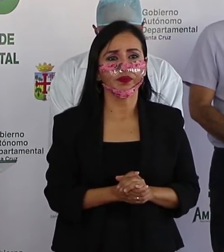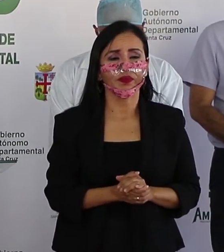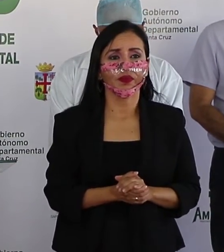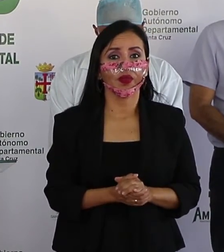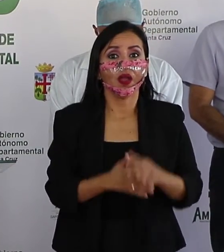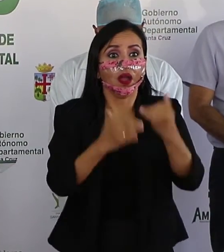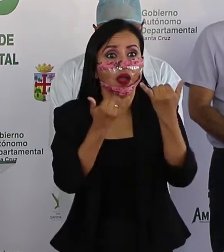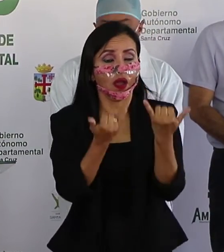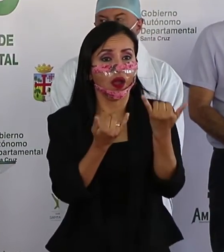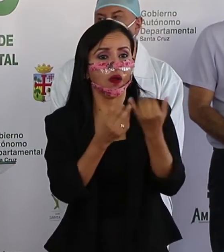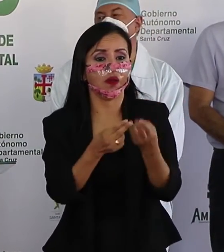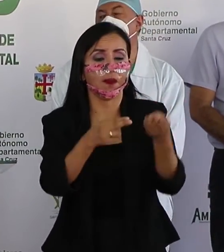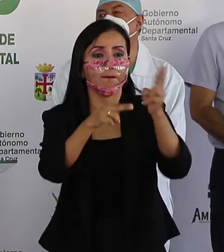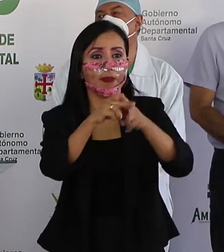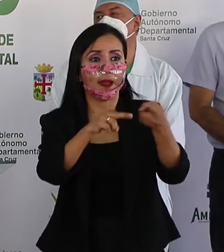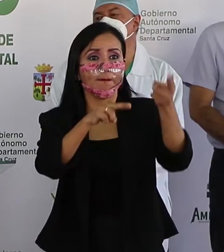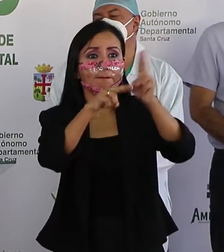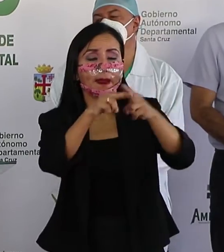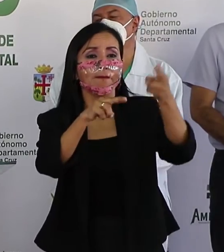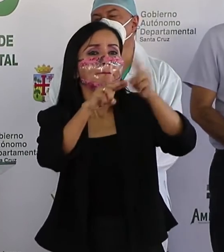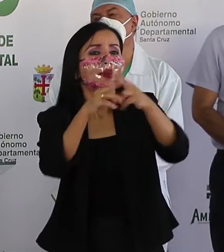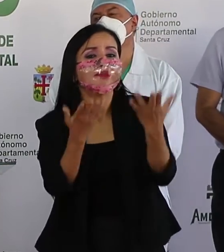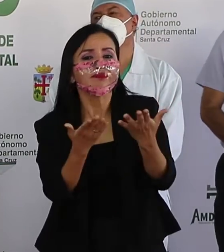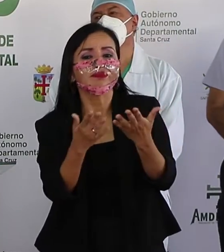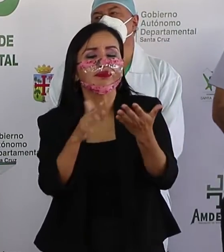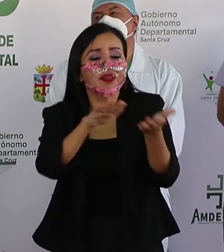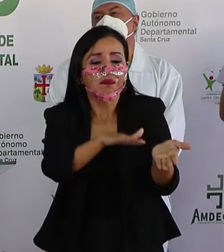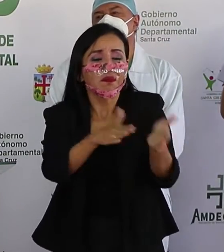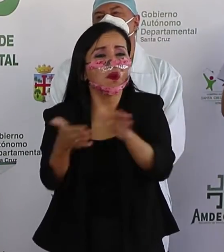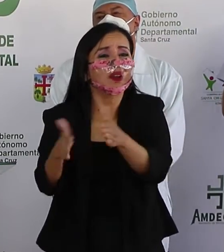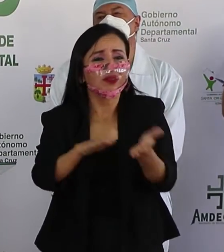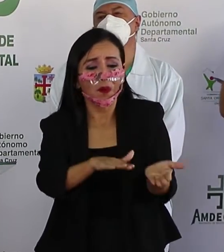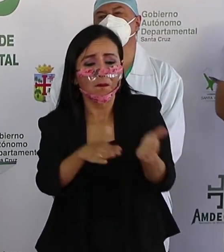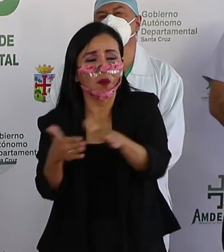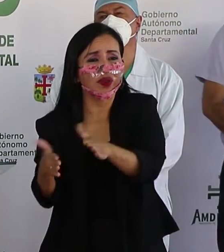El aumento de los casos de letalidad, como le decía,